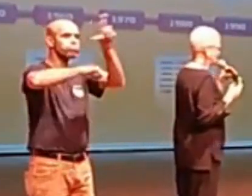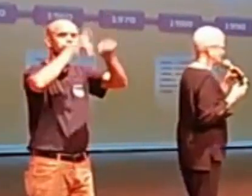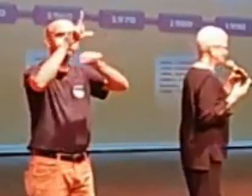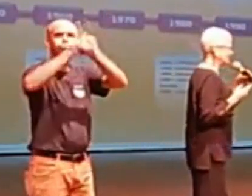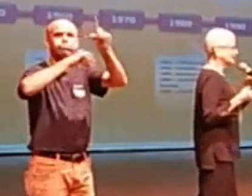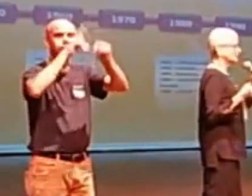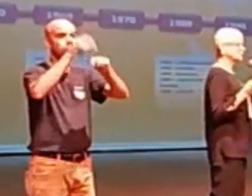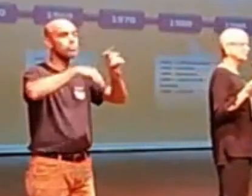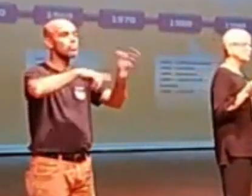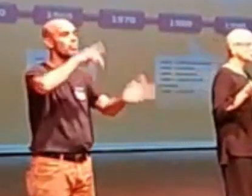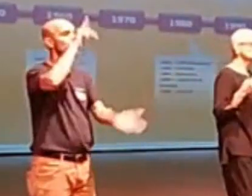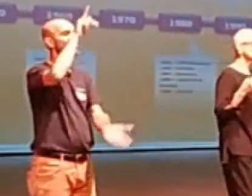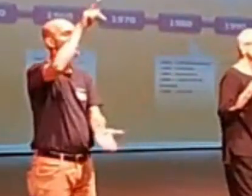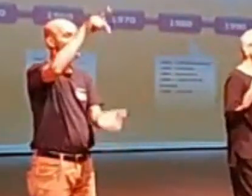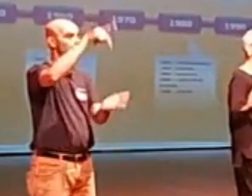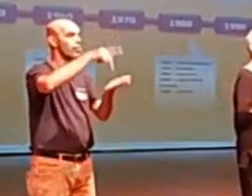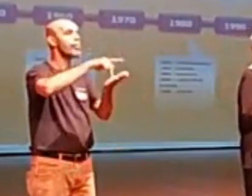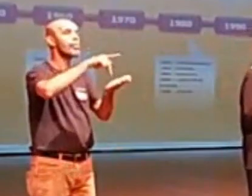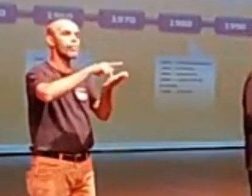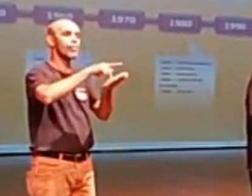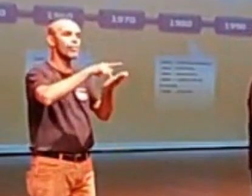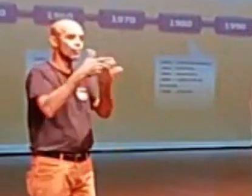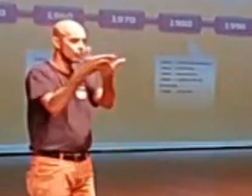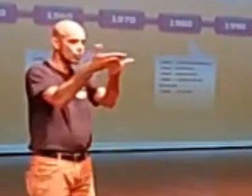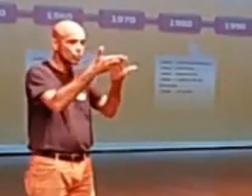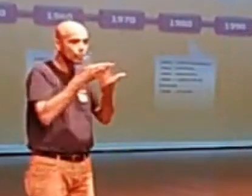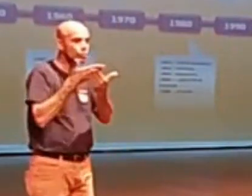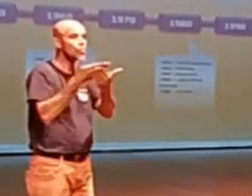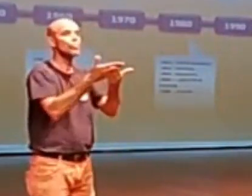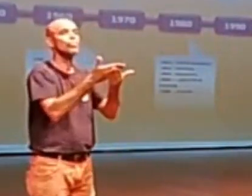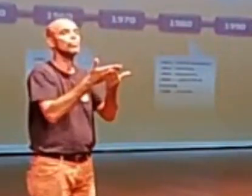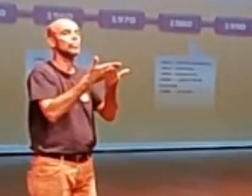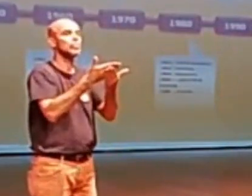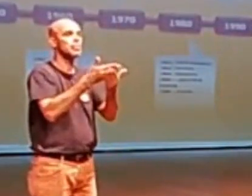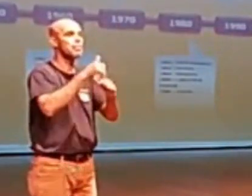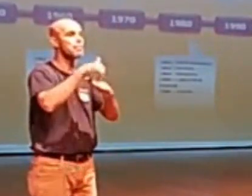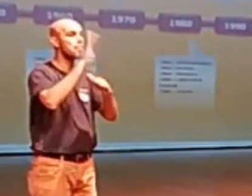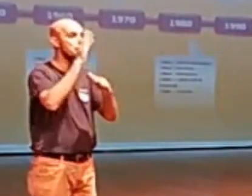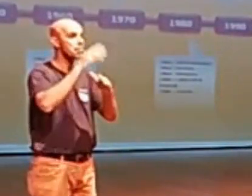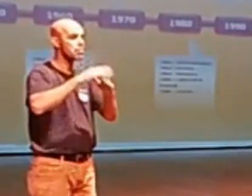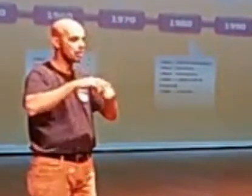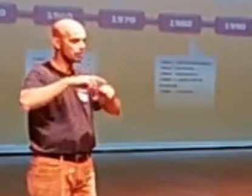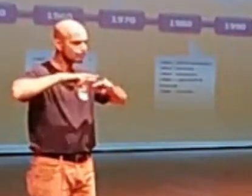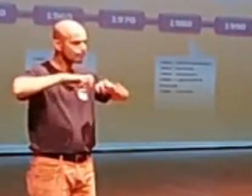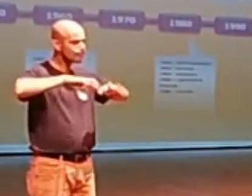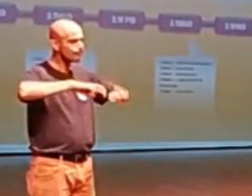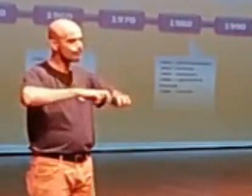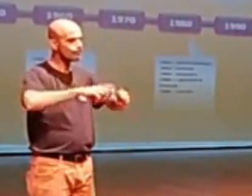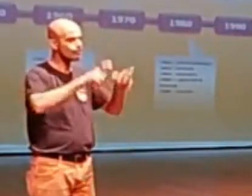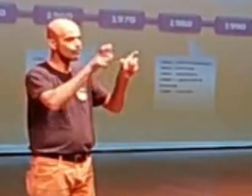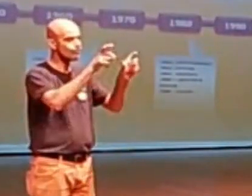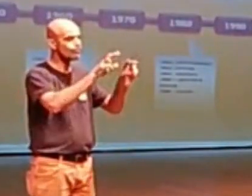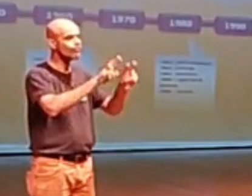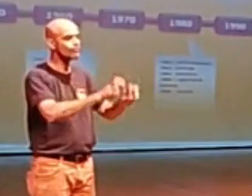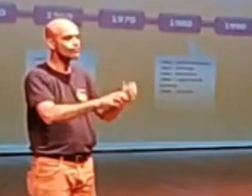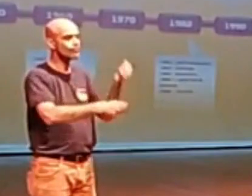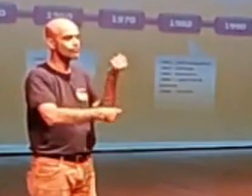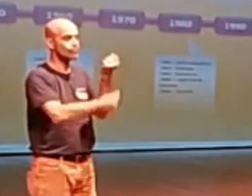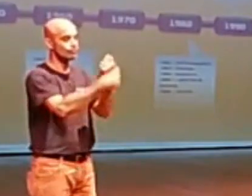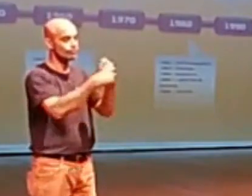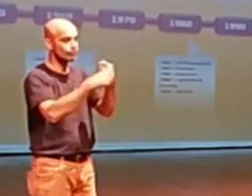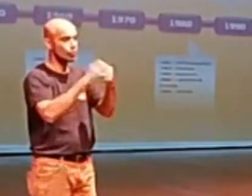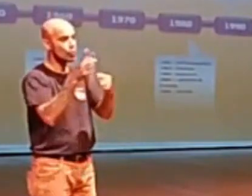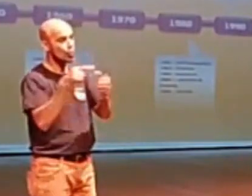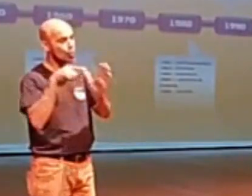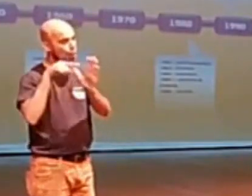que, na verdade, os estudos mais consistentes sobre escoliose, ou